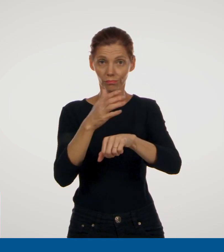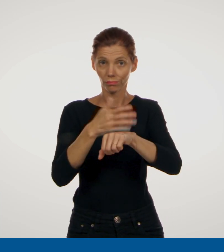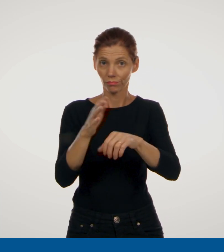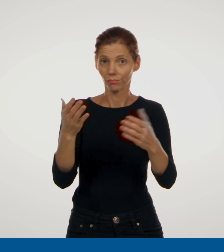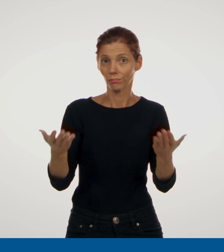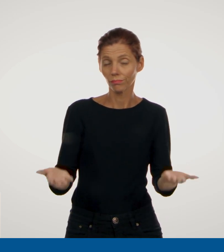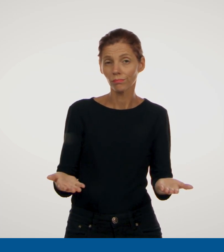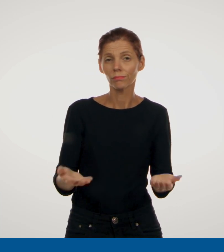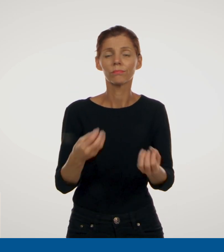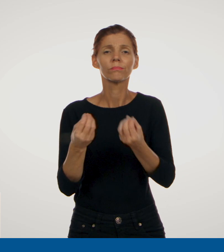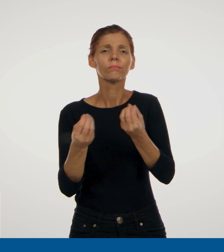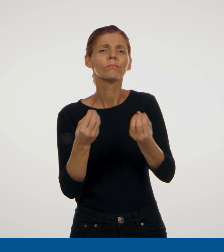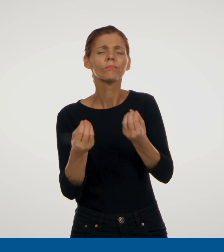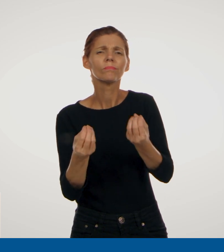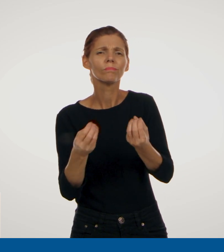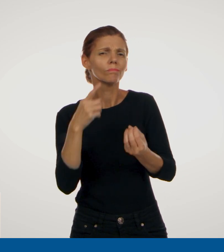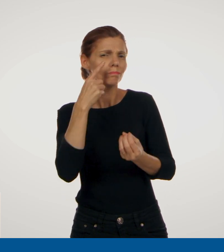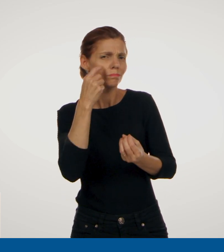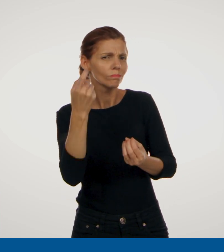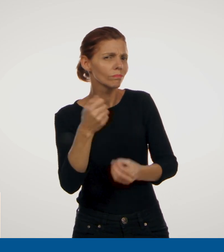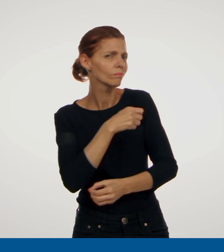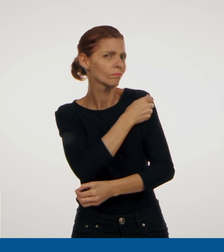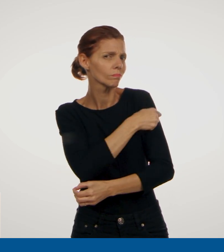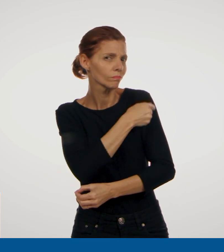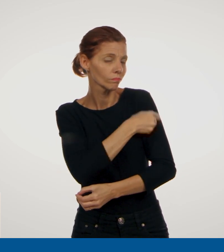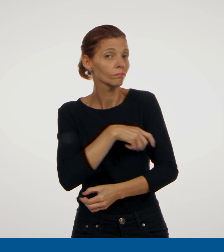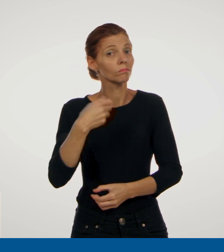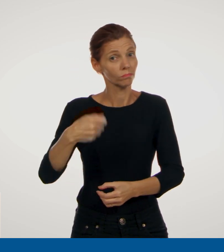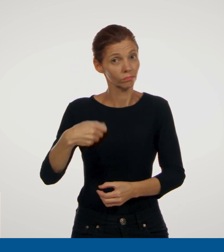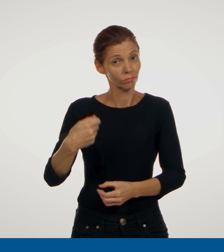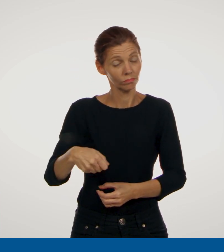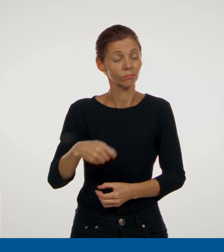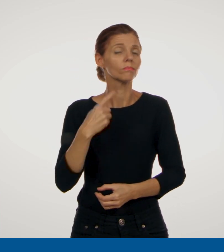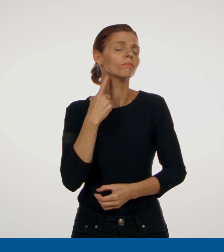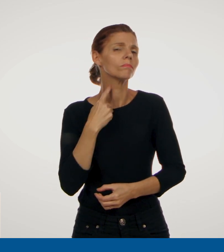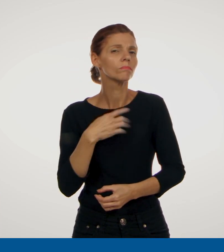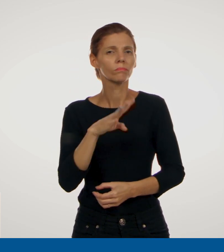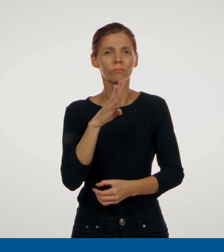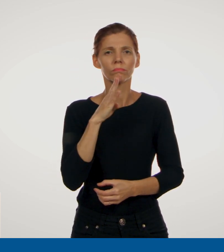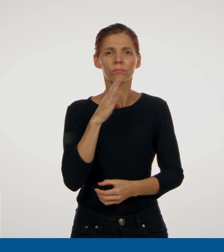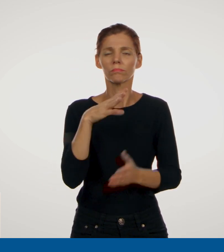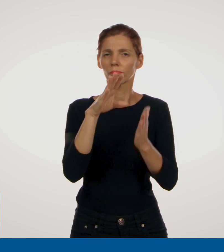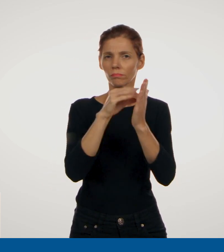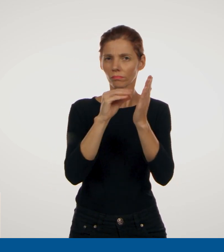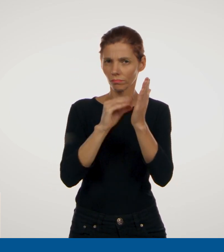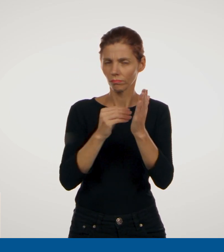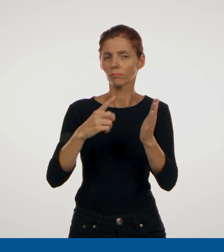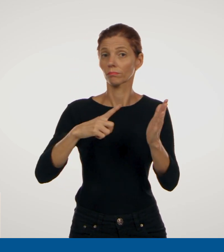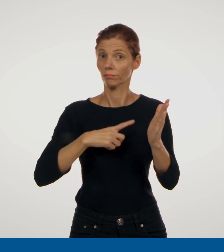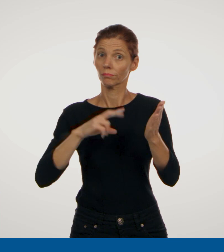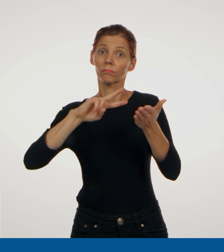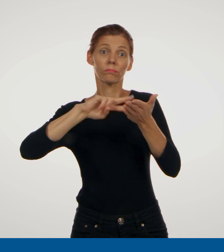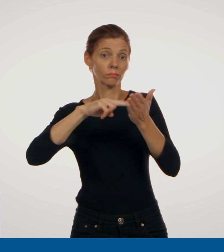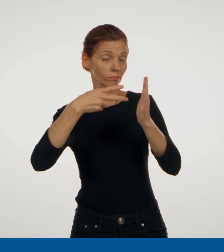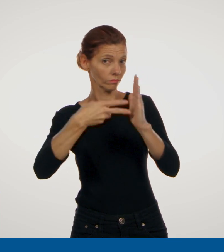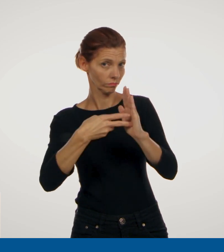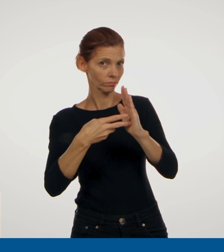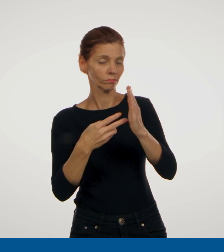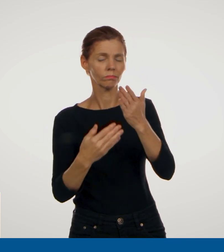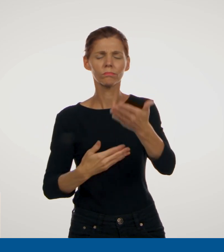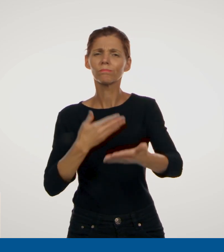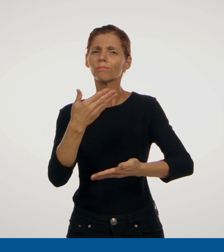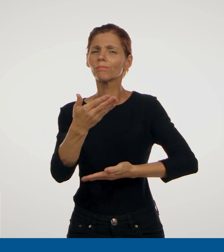do interesse do aluno e da necessidade de conhecer, tendo o conteúdo obrigatoriamente significação e